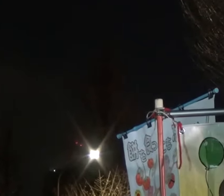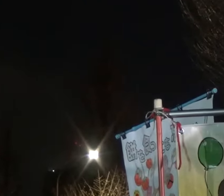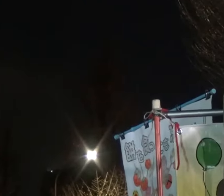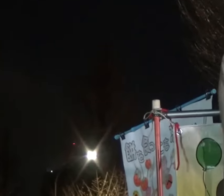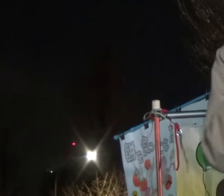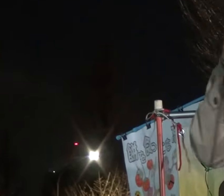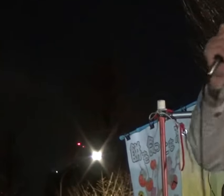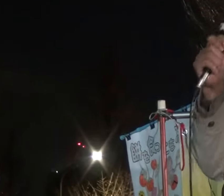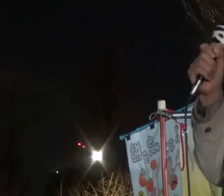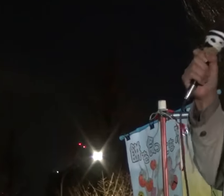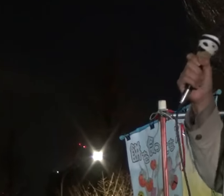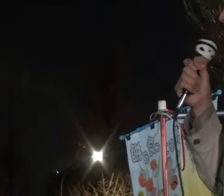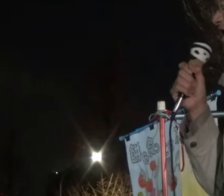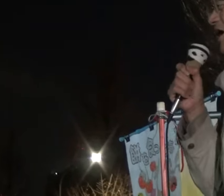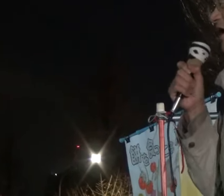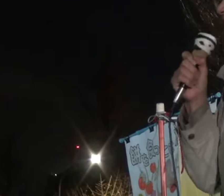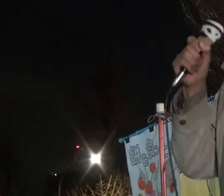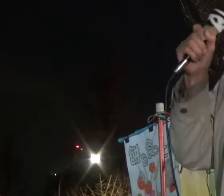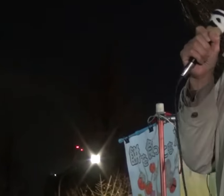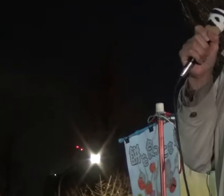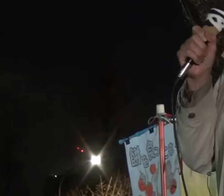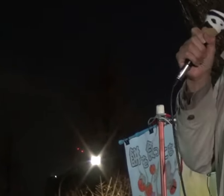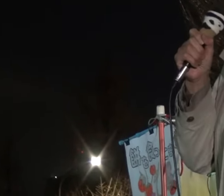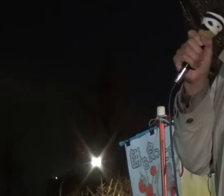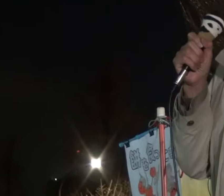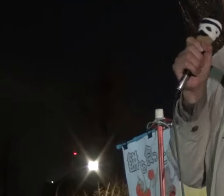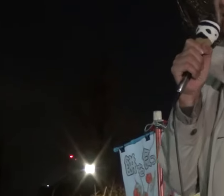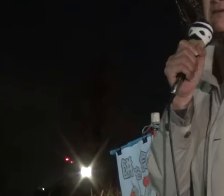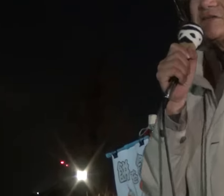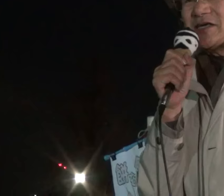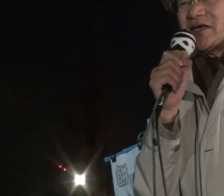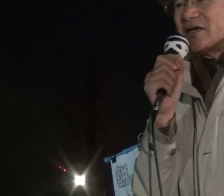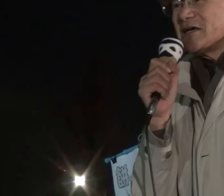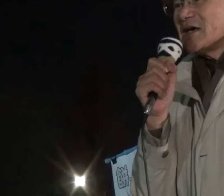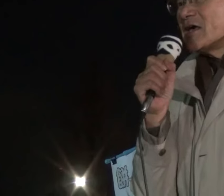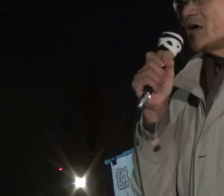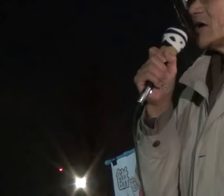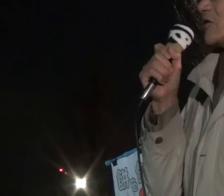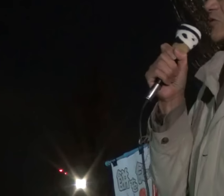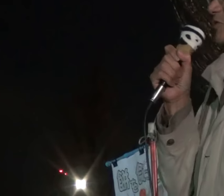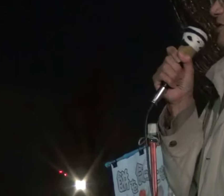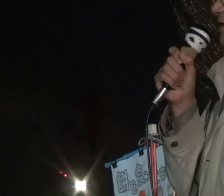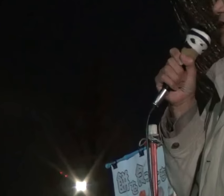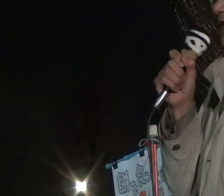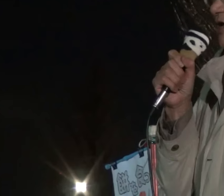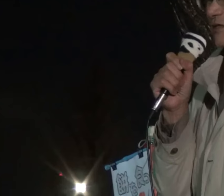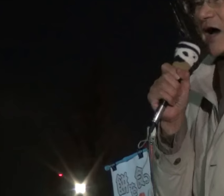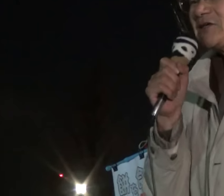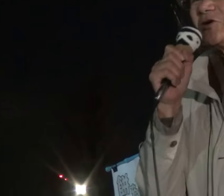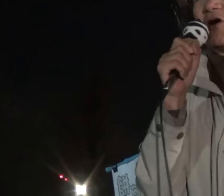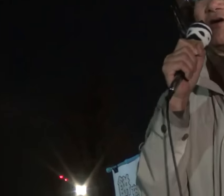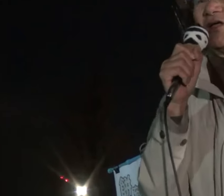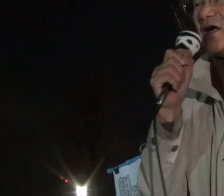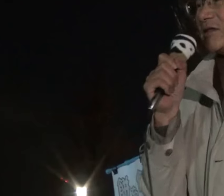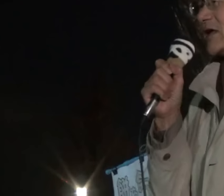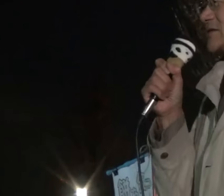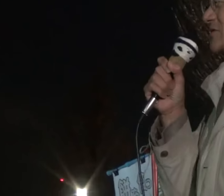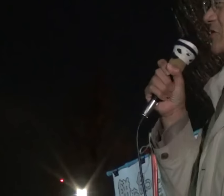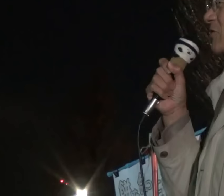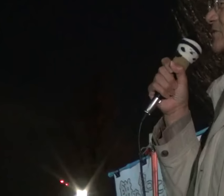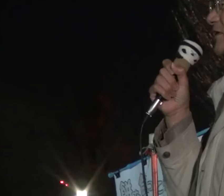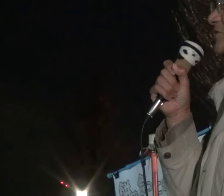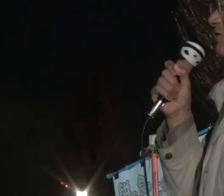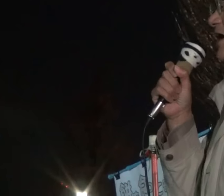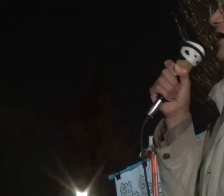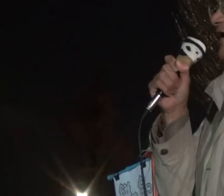安倍すぎる、うん、この安倍すぎるに、今年最初の鉄